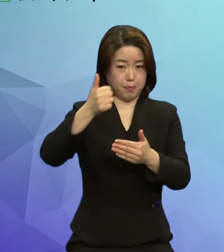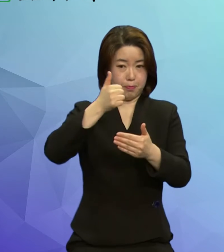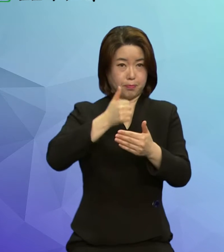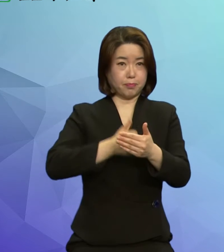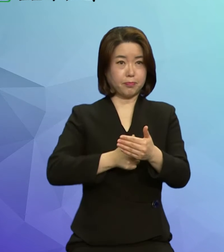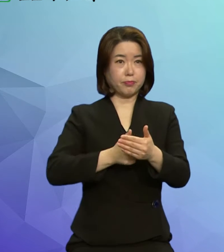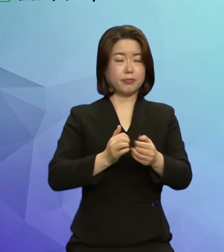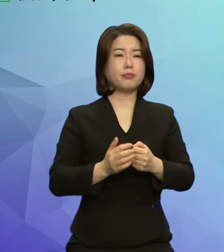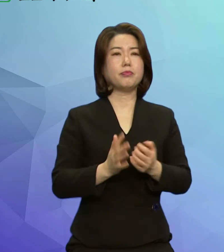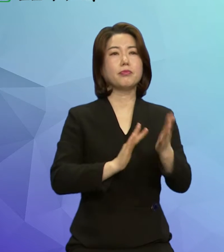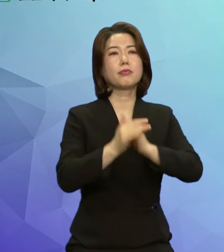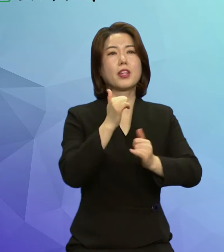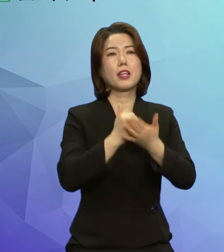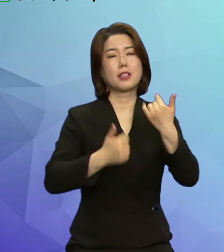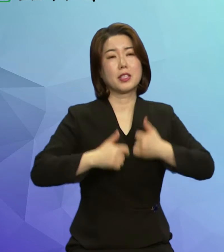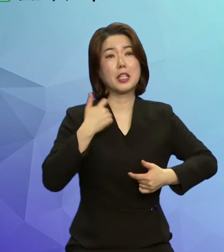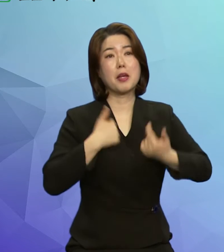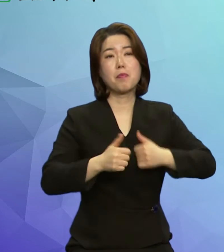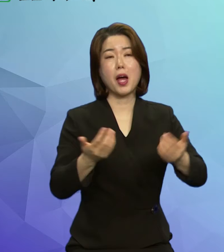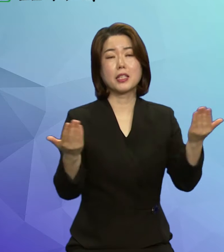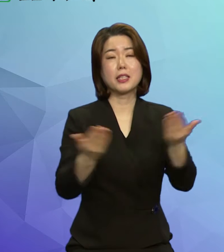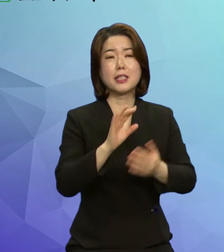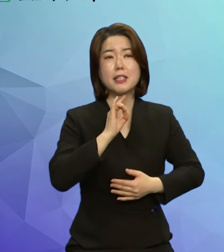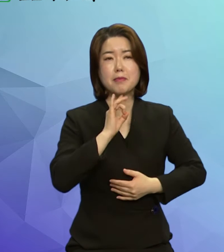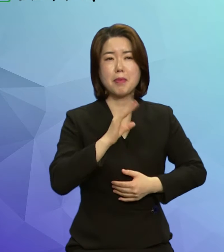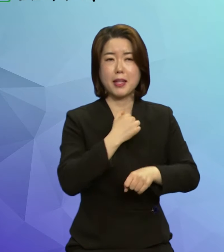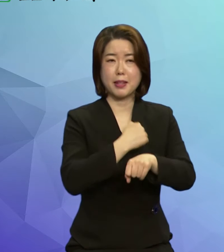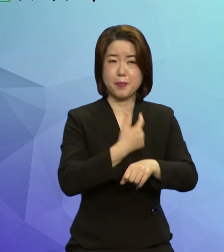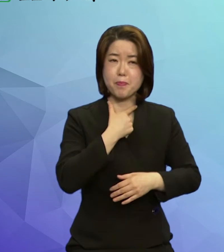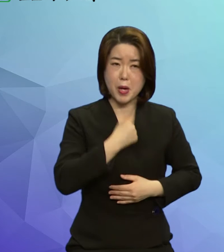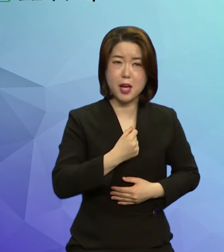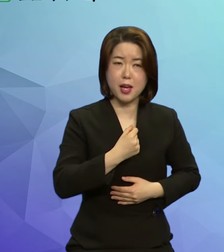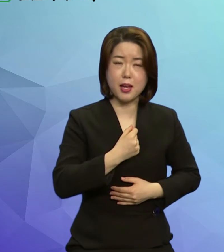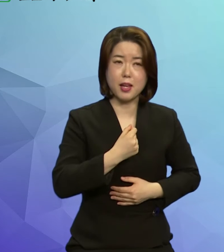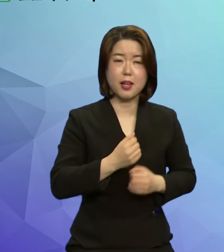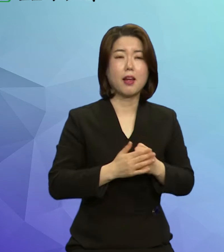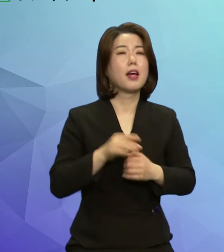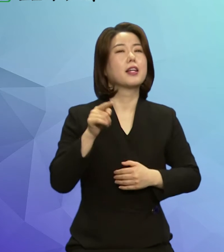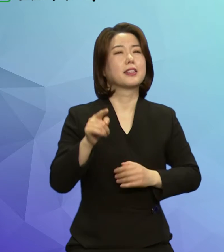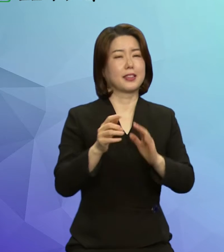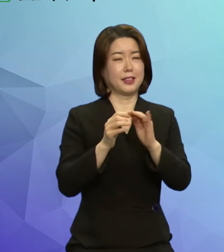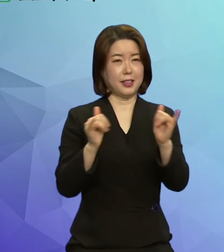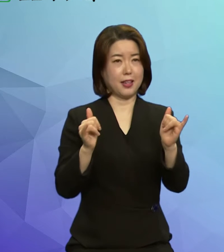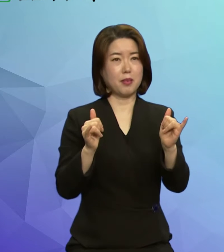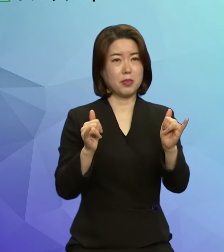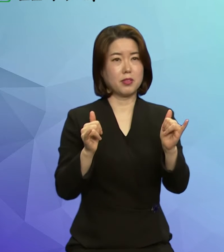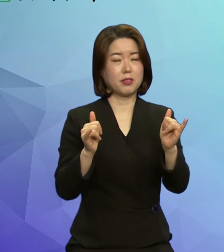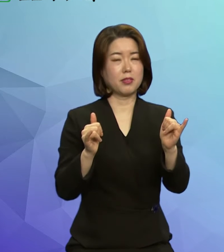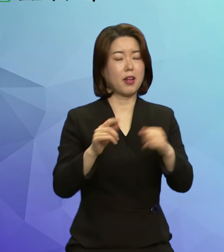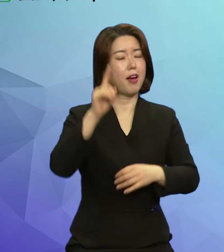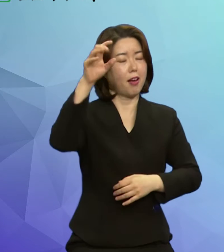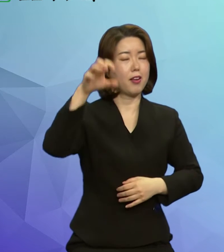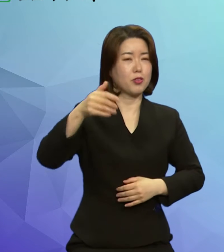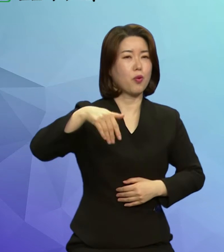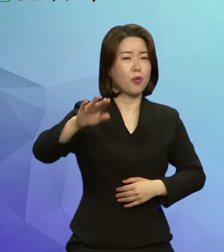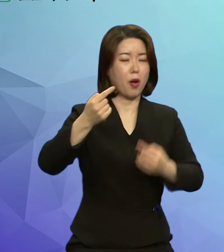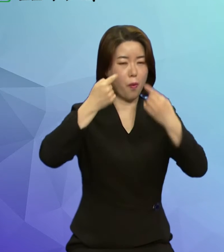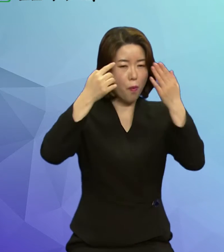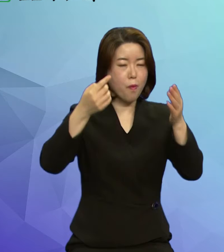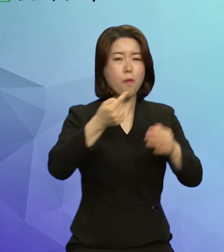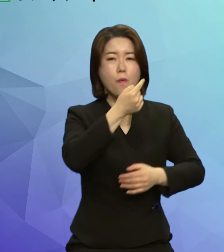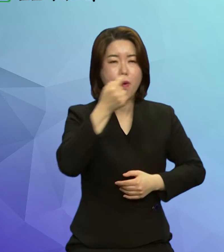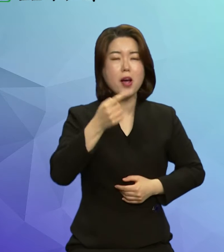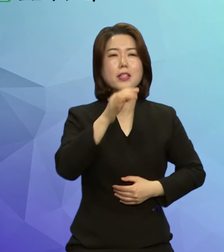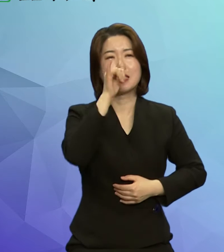계시고 예수님이 기뻐하시는 일만 하고 싶은 것. 그 사람은 천국에 갈 확증이